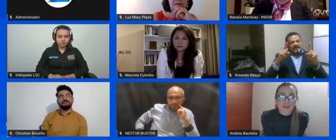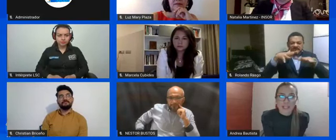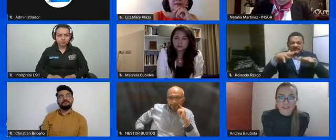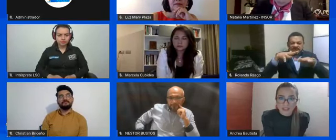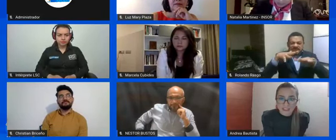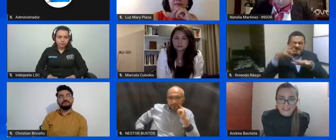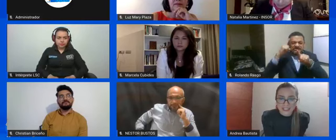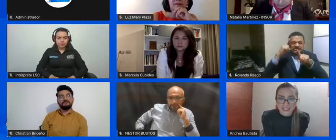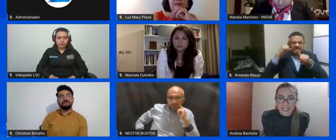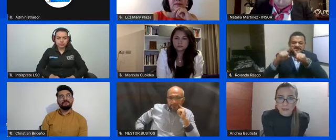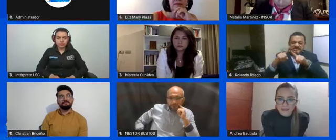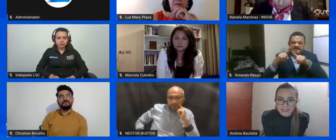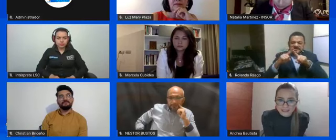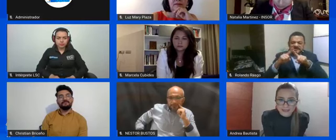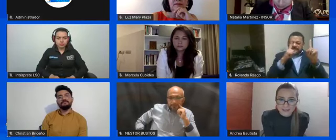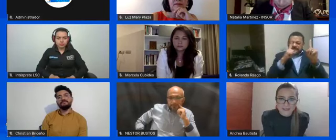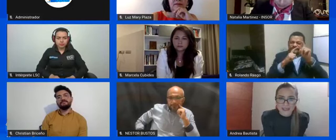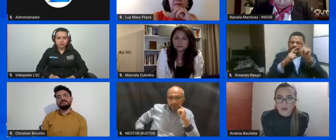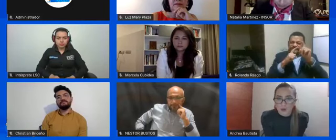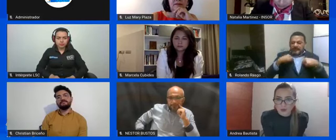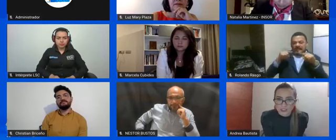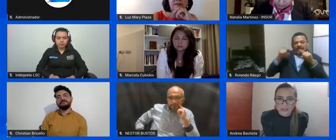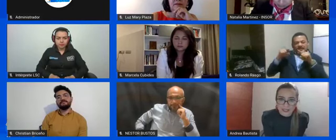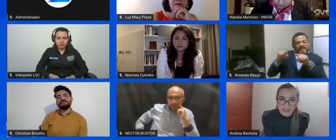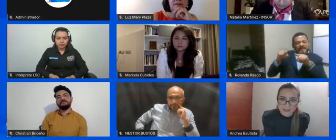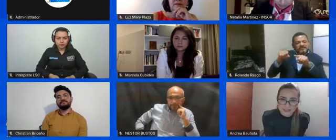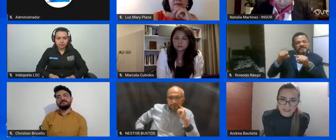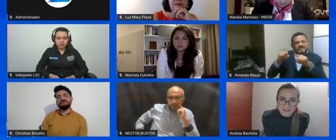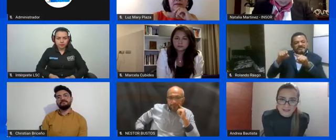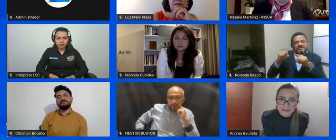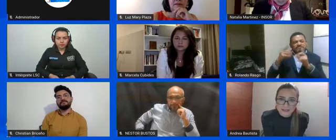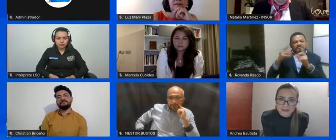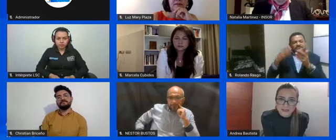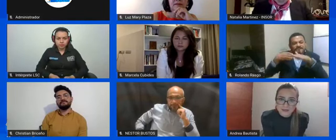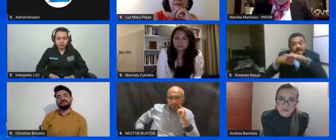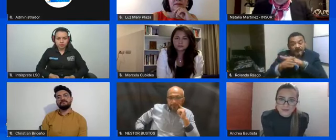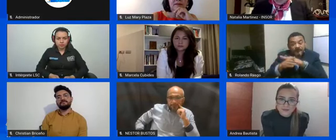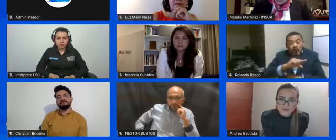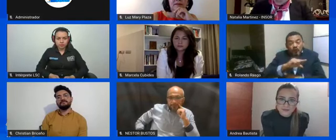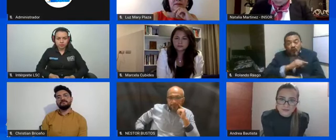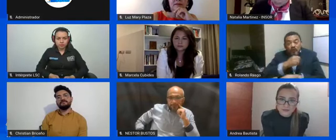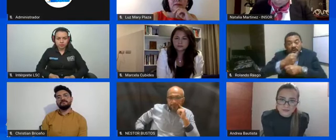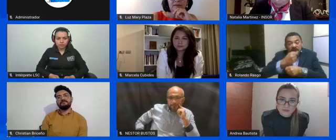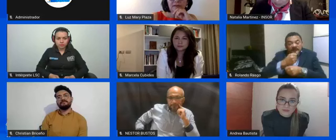he notado la diferencia en el ambiente de la costa y de la capital.